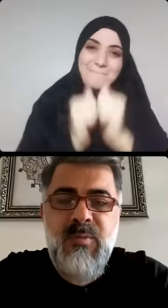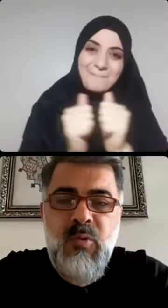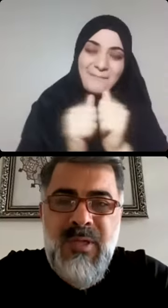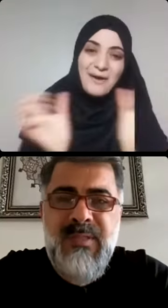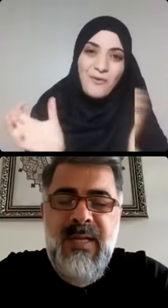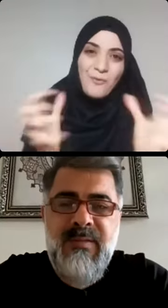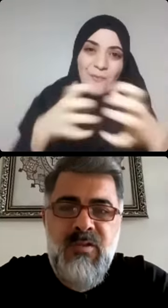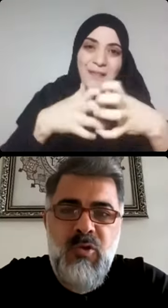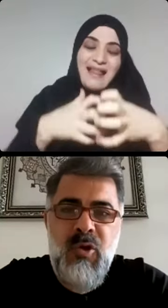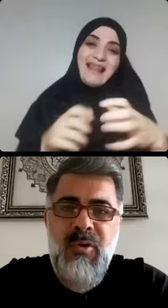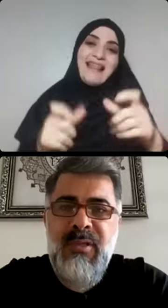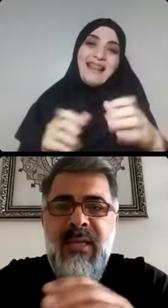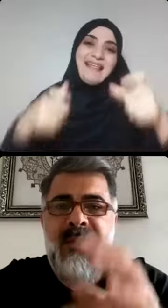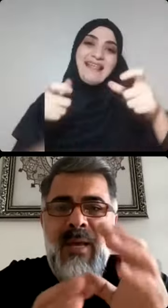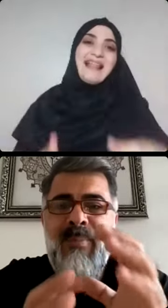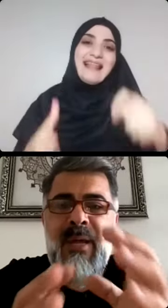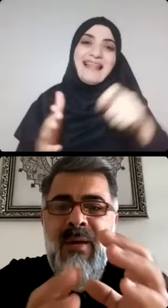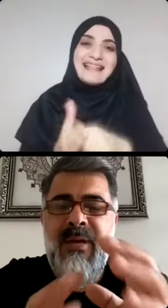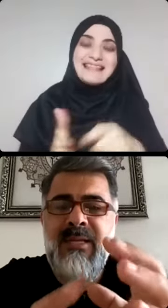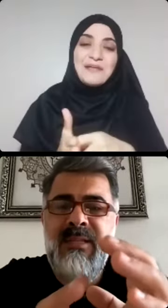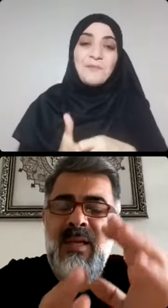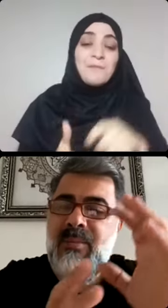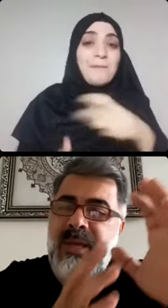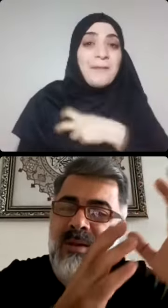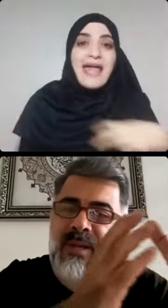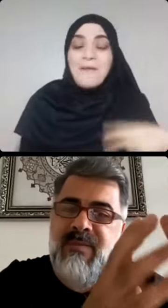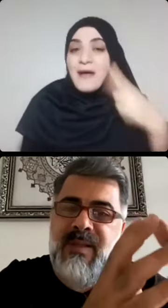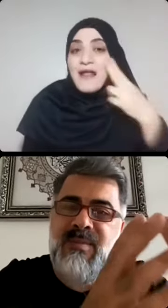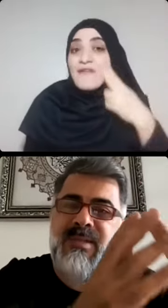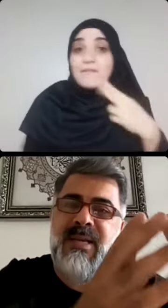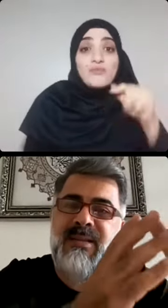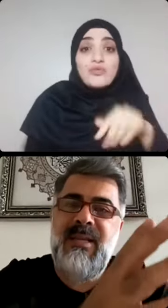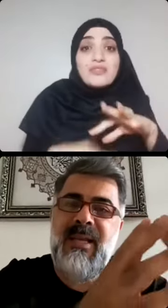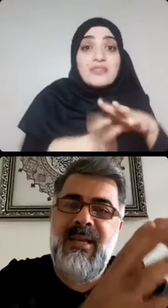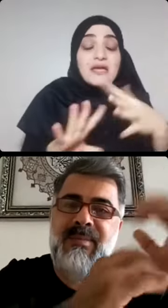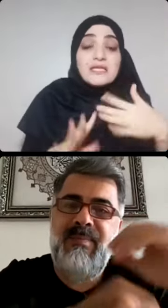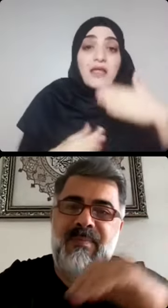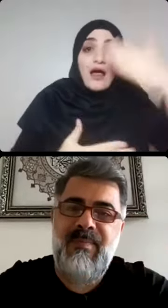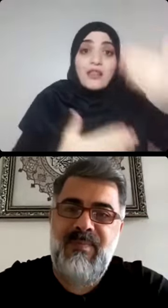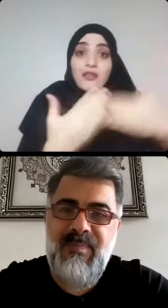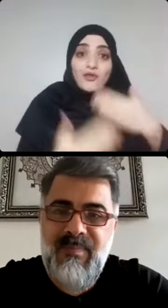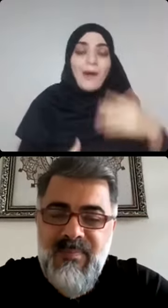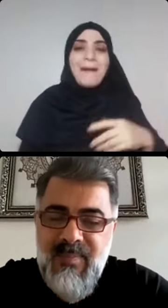Peygamberimiz bunu nasıl anlatıyor? Gelin hep beraber Peygamber Efendimiz'den dinleyelim.